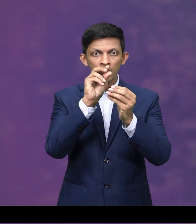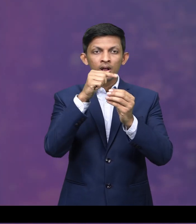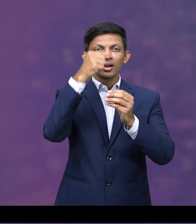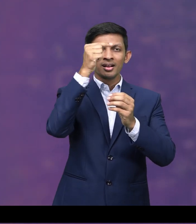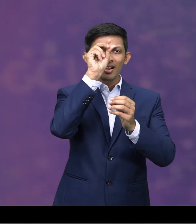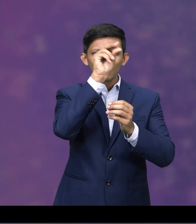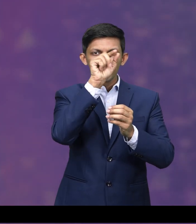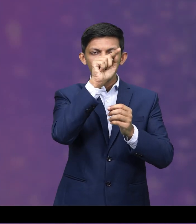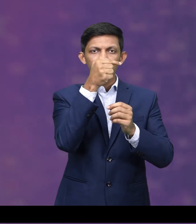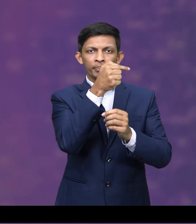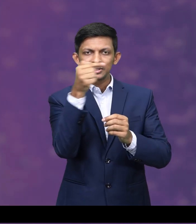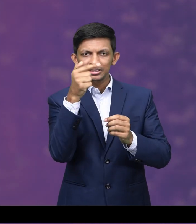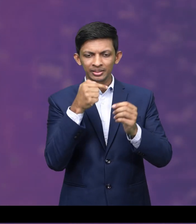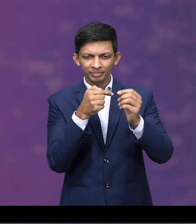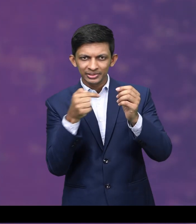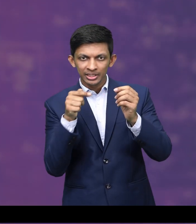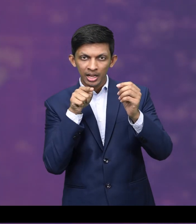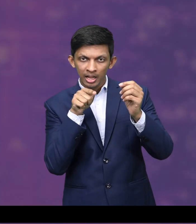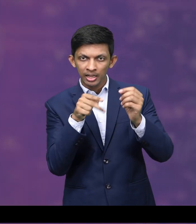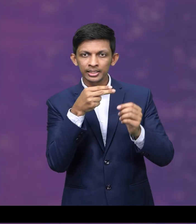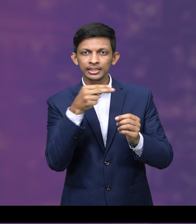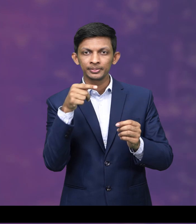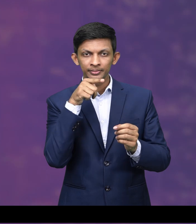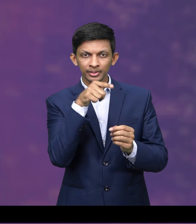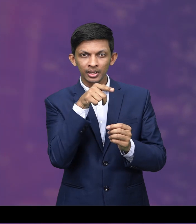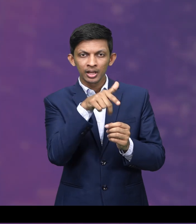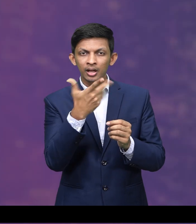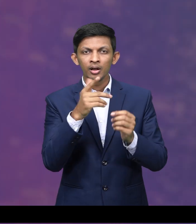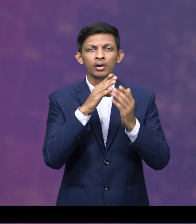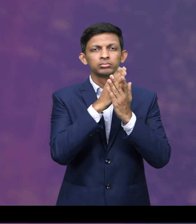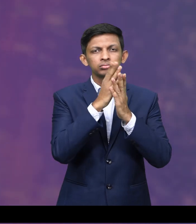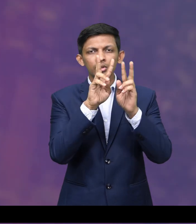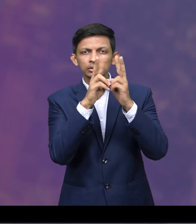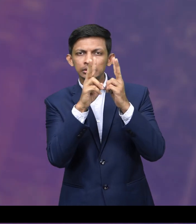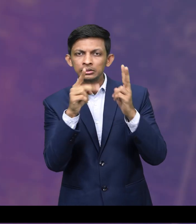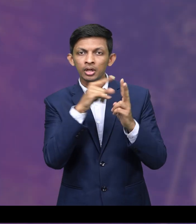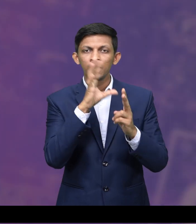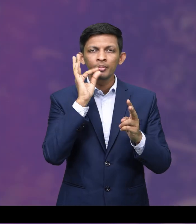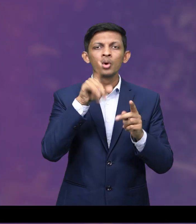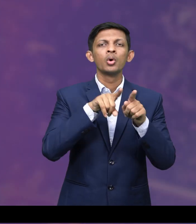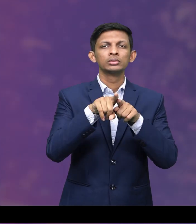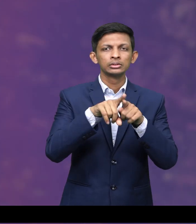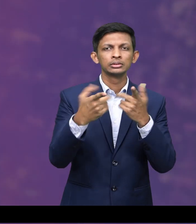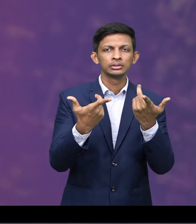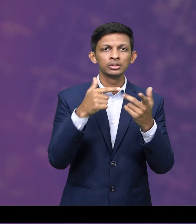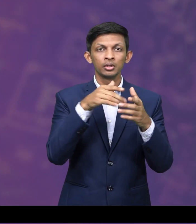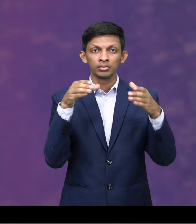ఒక మూలకం యొక్క వ్యాలెన్స్ లేదా వ్యాలెన్సీ అనేది హైడ్రోజన్, ఆక్సిజన్ లేదా